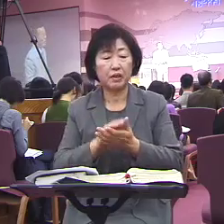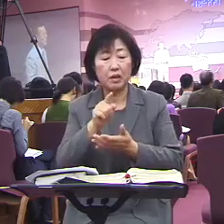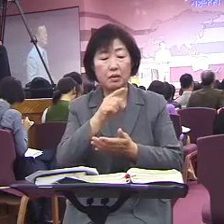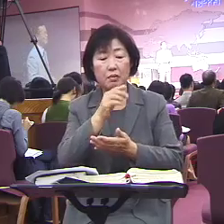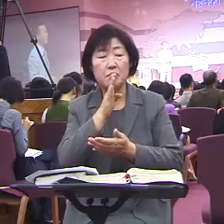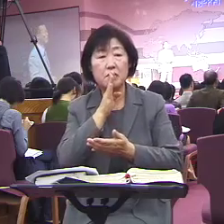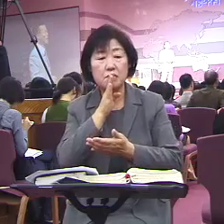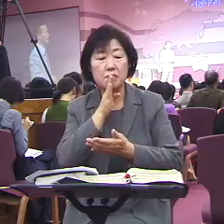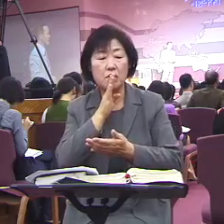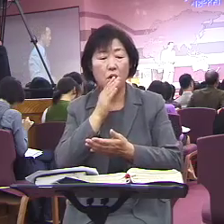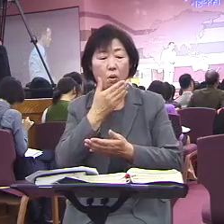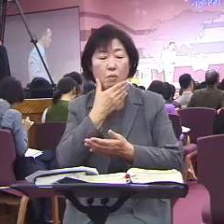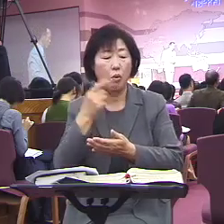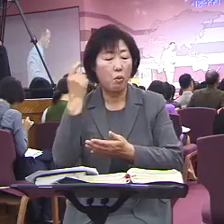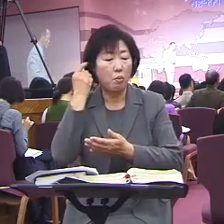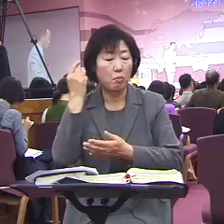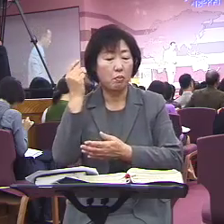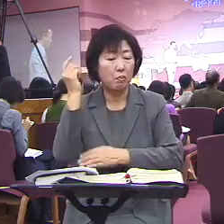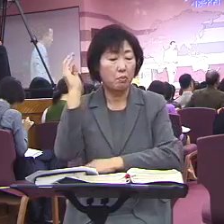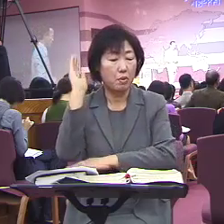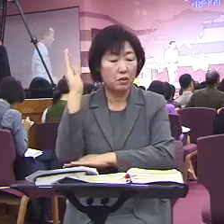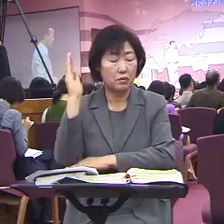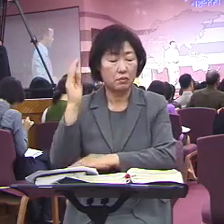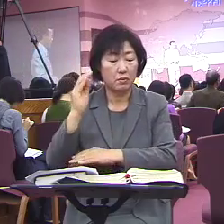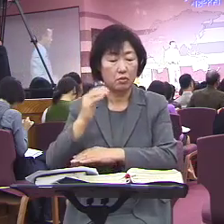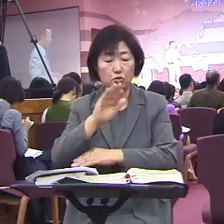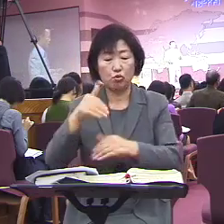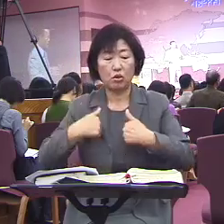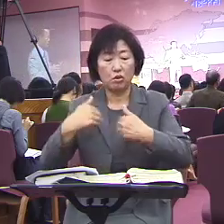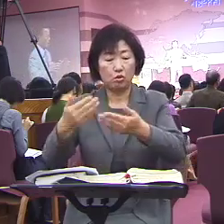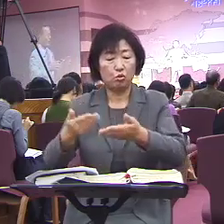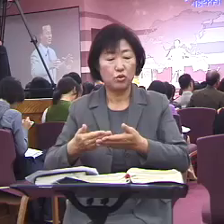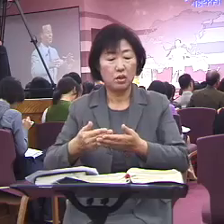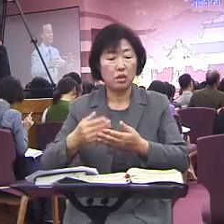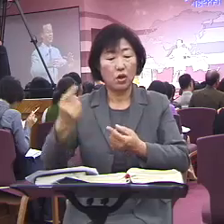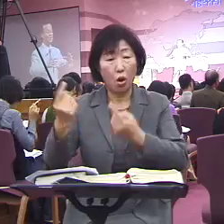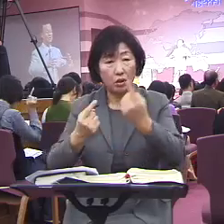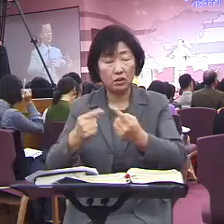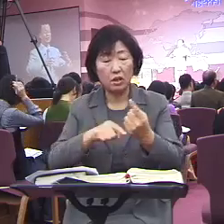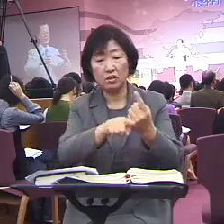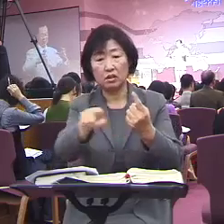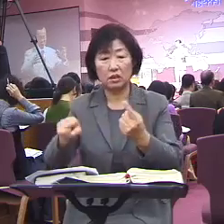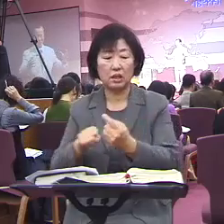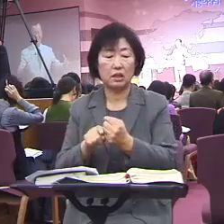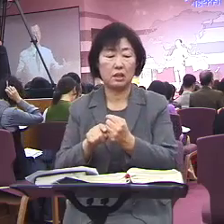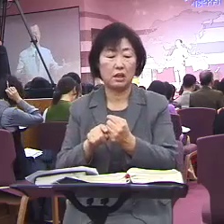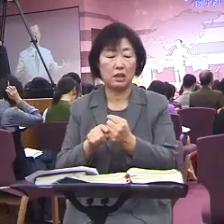바로 오늘 복음 말씀에 우리에게 주신 형제들의 짐을